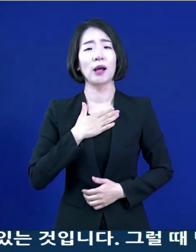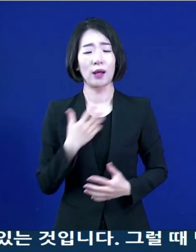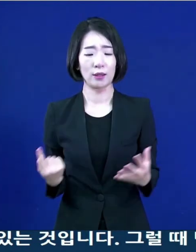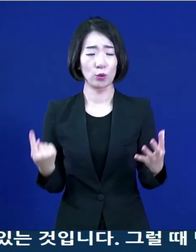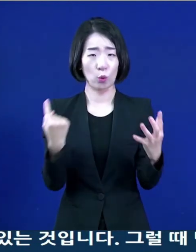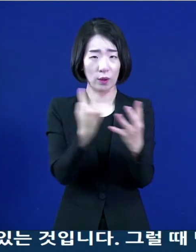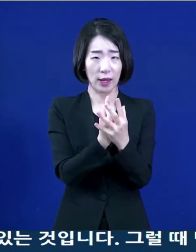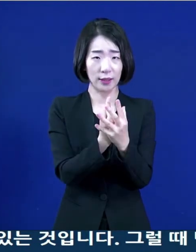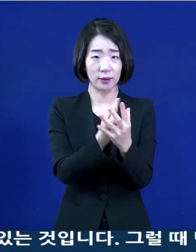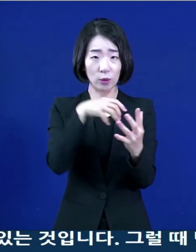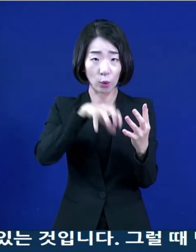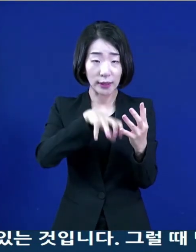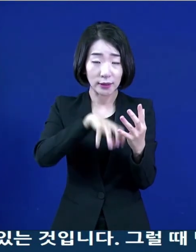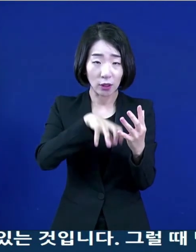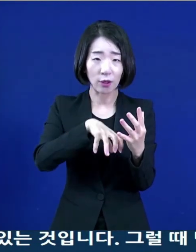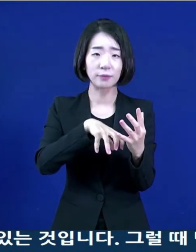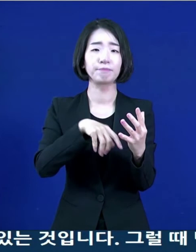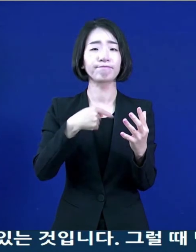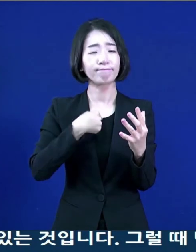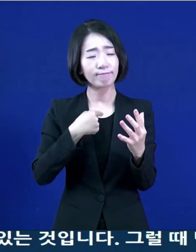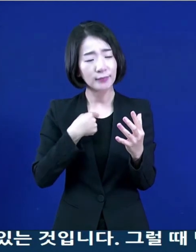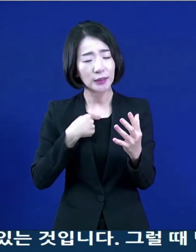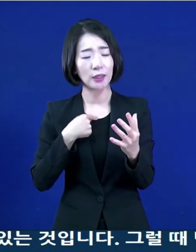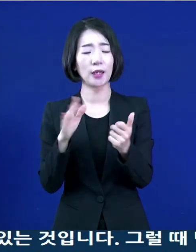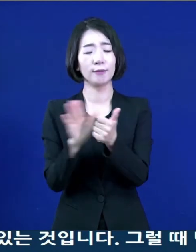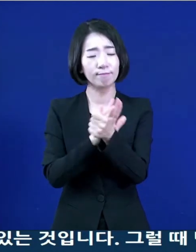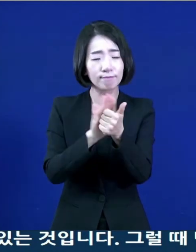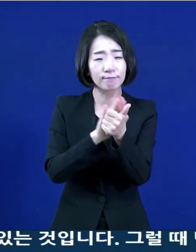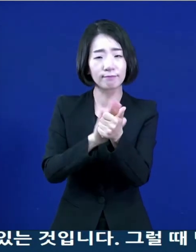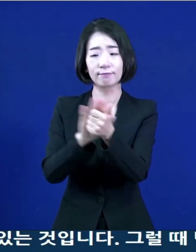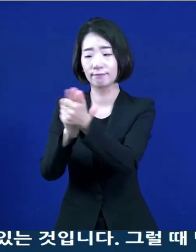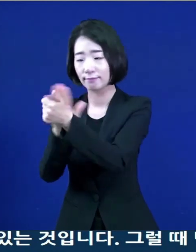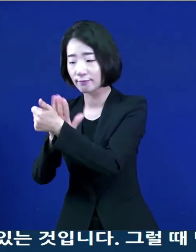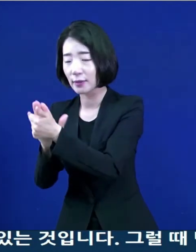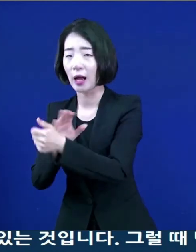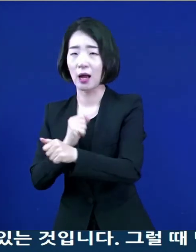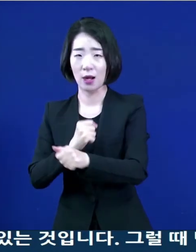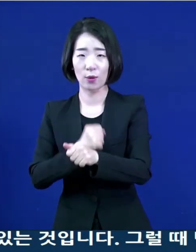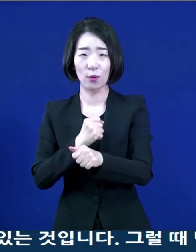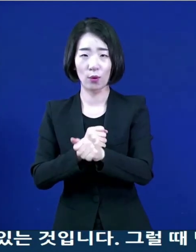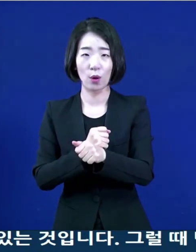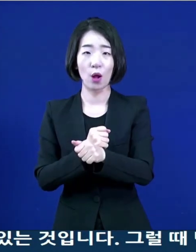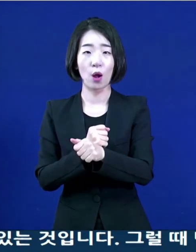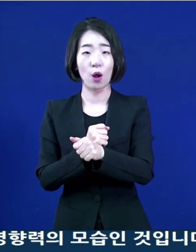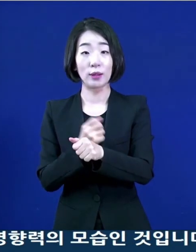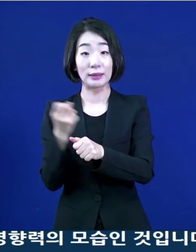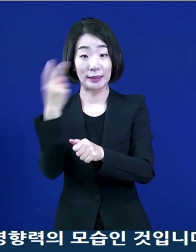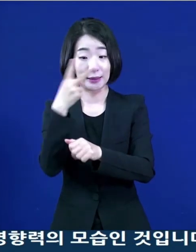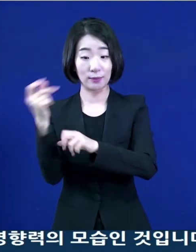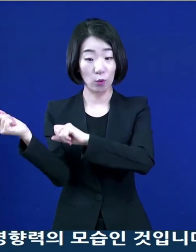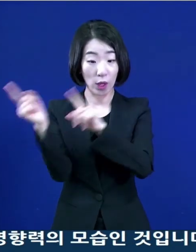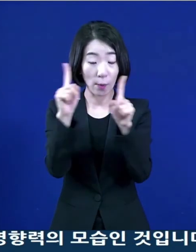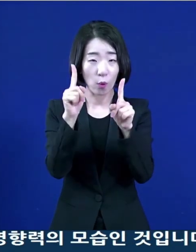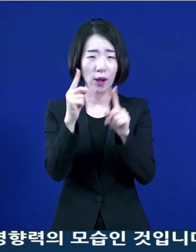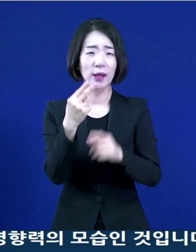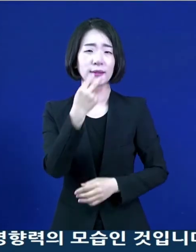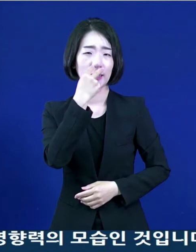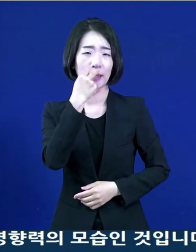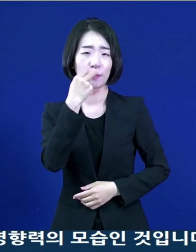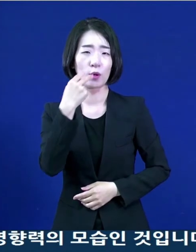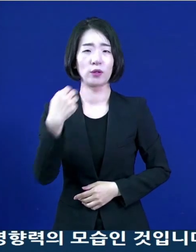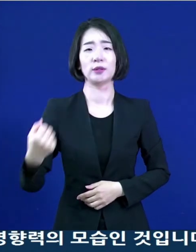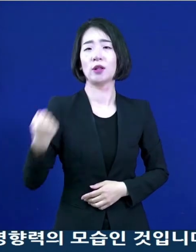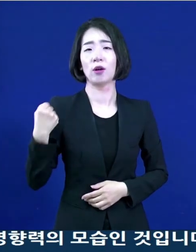가꾸어져서 내 손길이 닿는 곳에 회복과 살아남의 역사가 일어난다면 생명력이